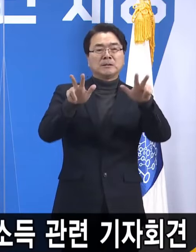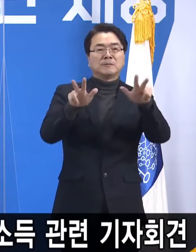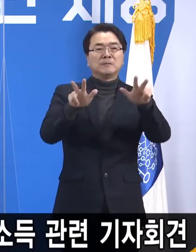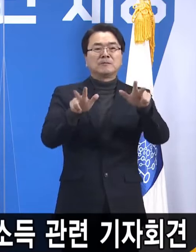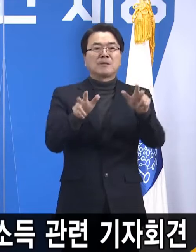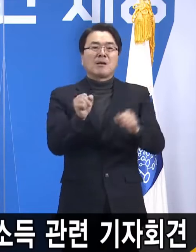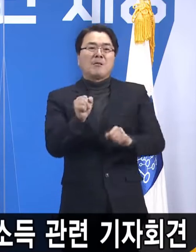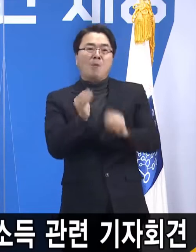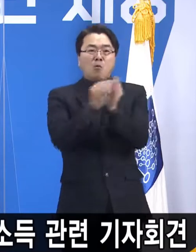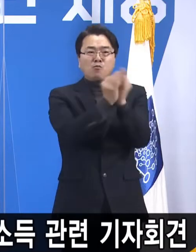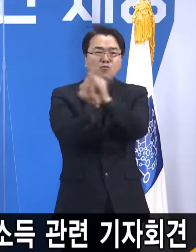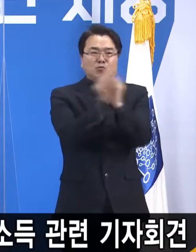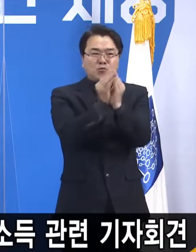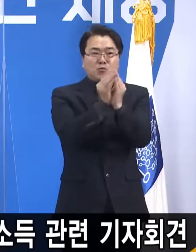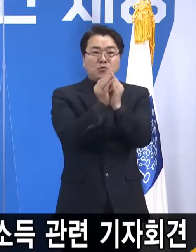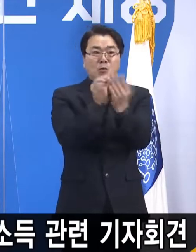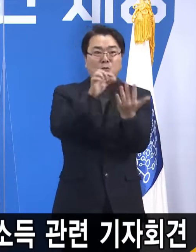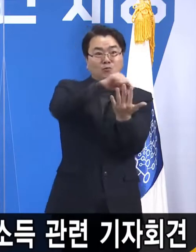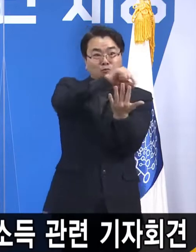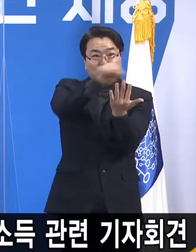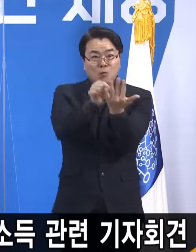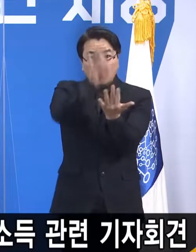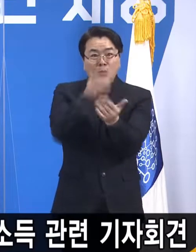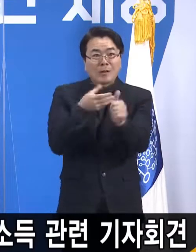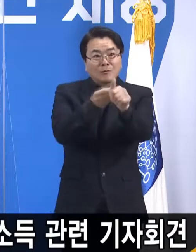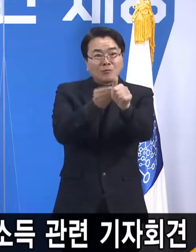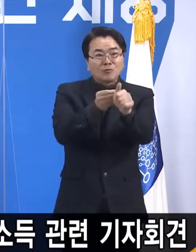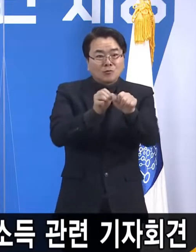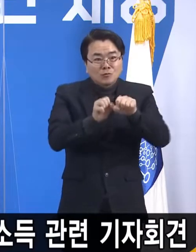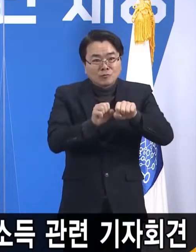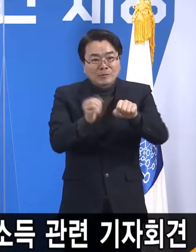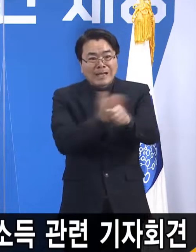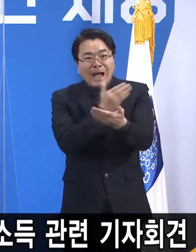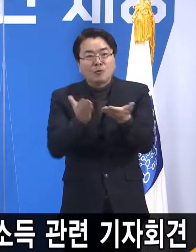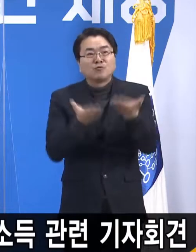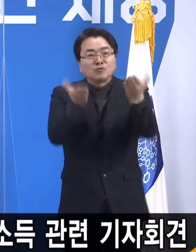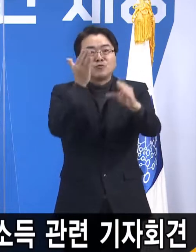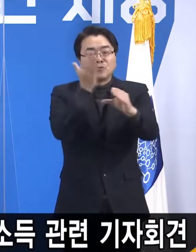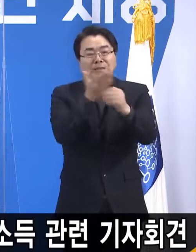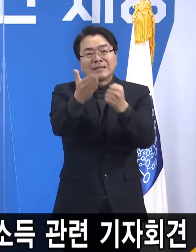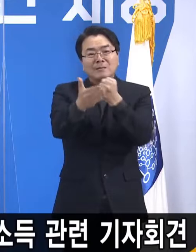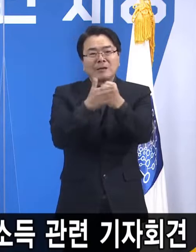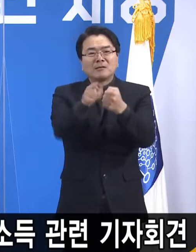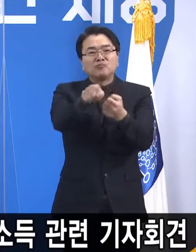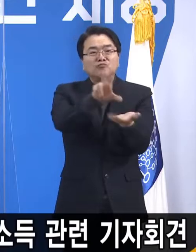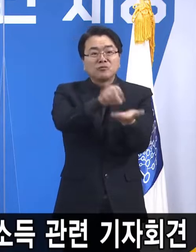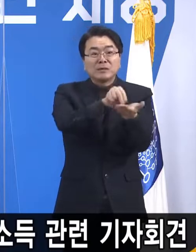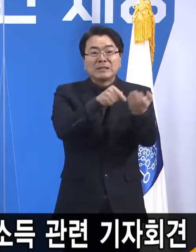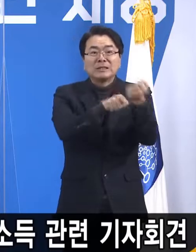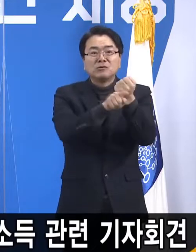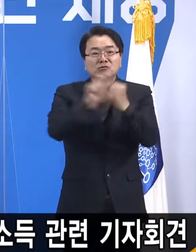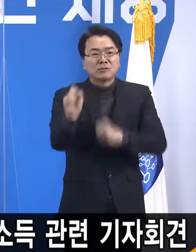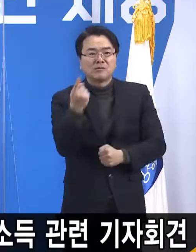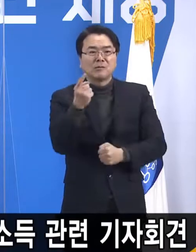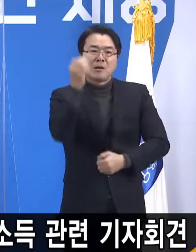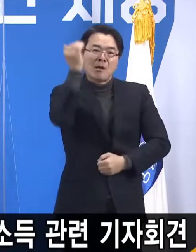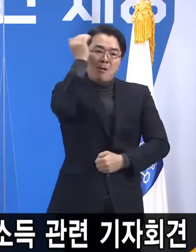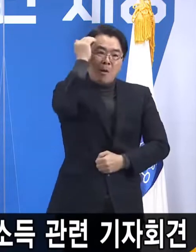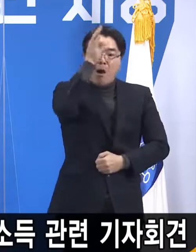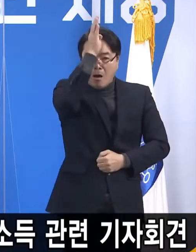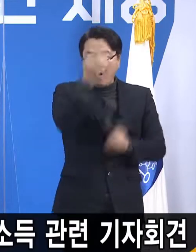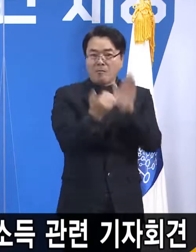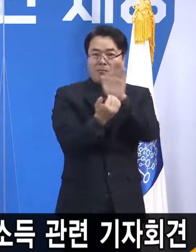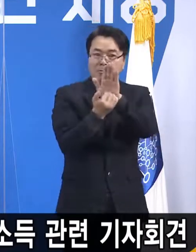현재도 수조 원대 선별 지원금이 풀리는 중이지만 지원금 사용 때문에 방역이 악화된다는 정황은